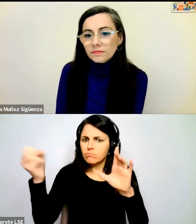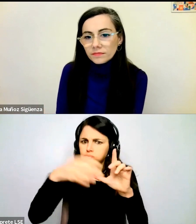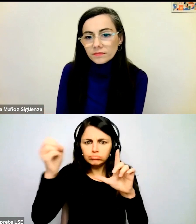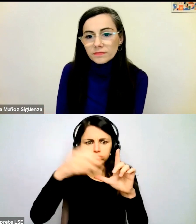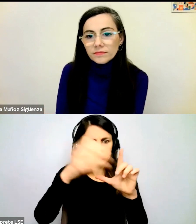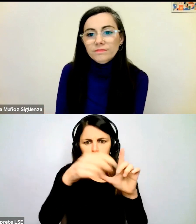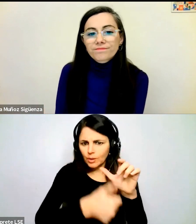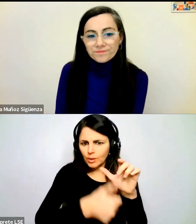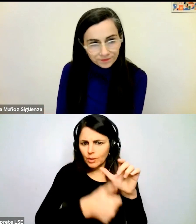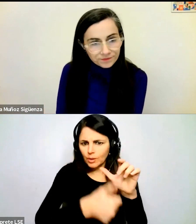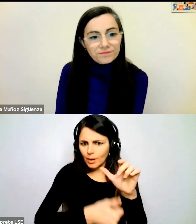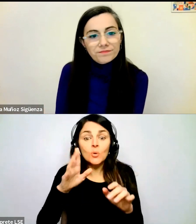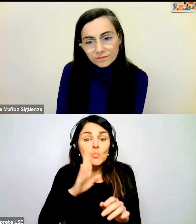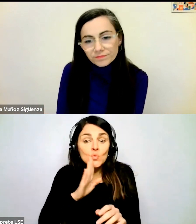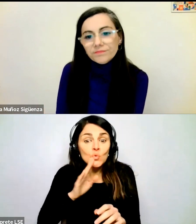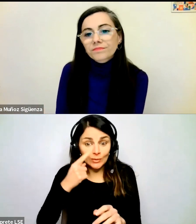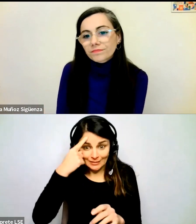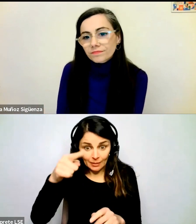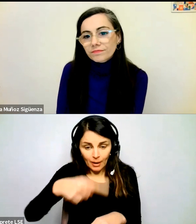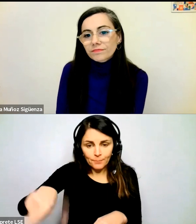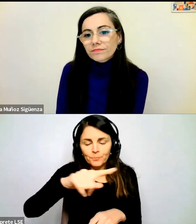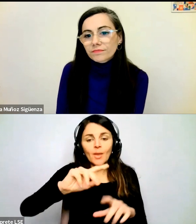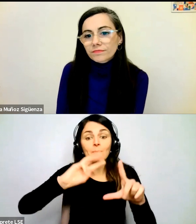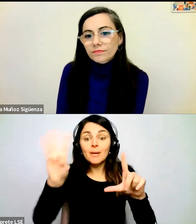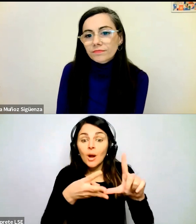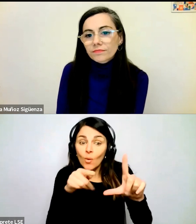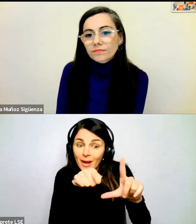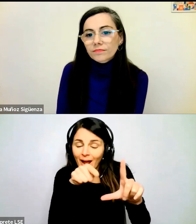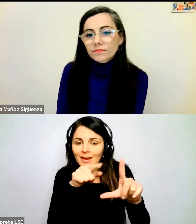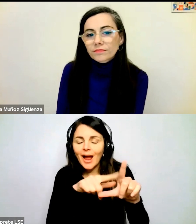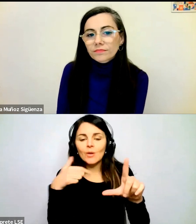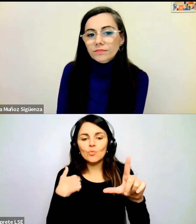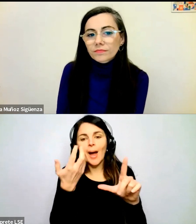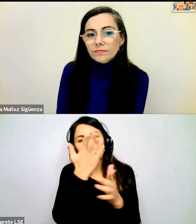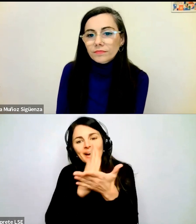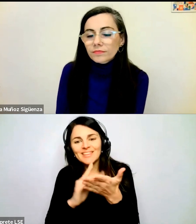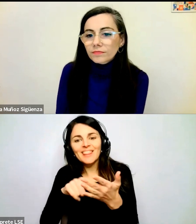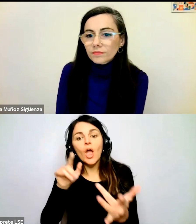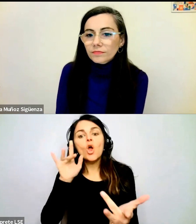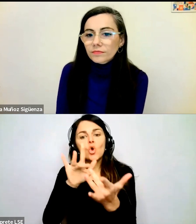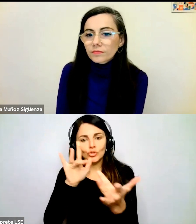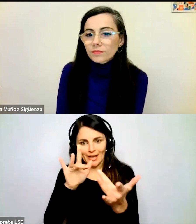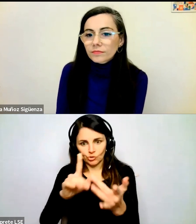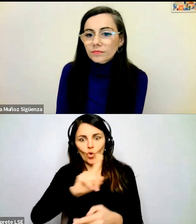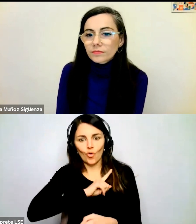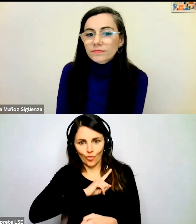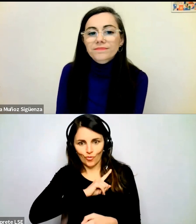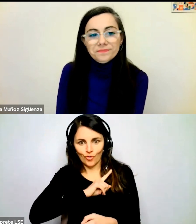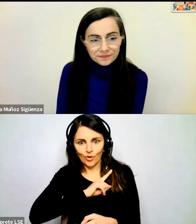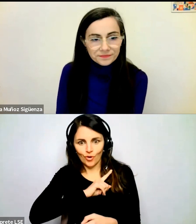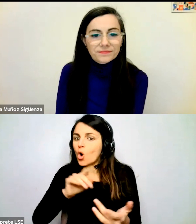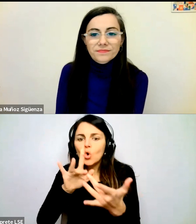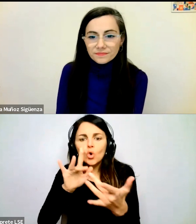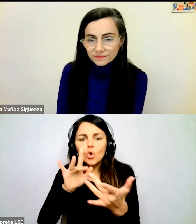en la página web, vais a tener un apartado de contacto totalmente accesible en el que podéis